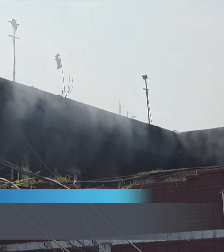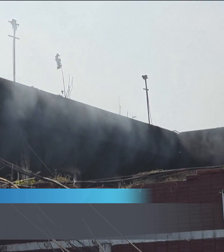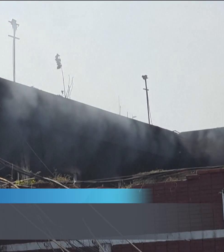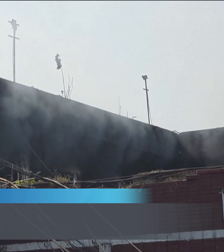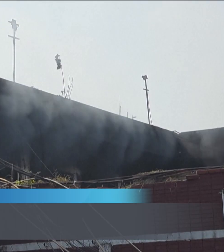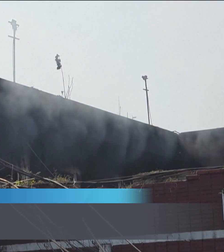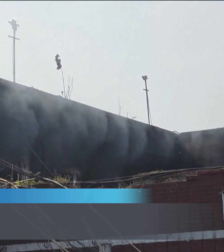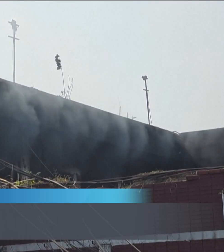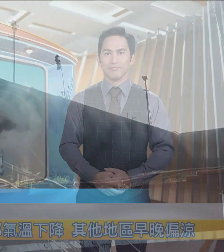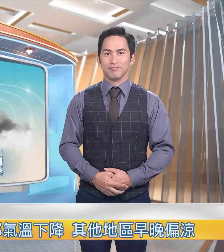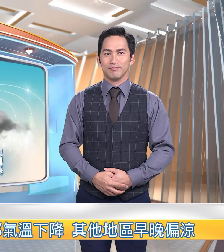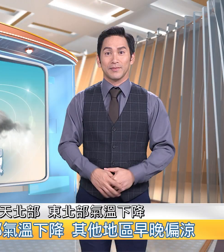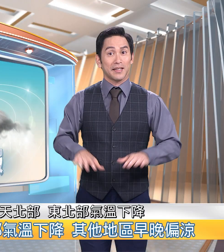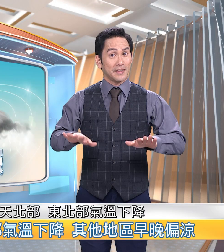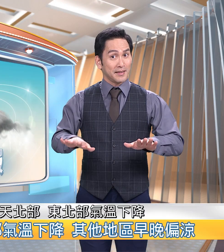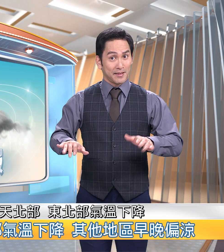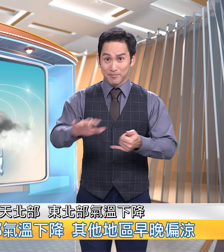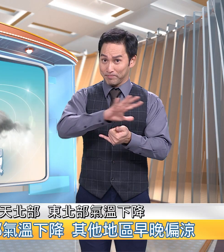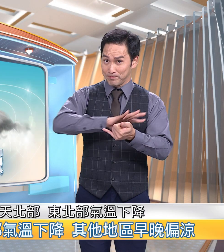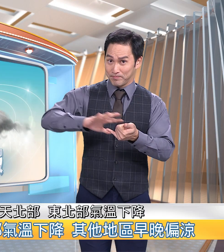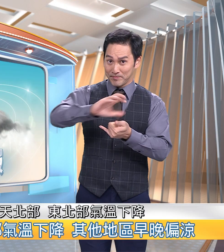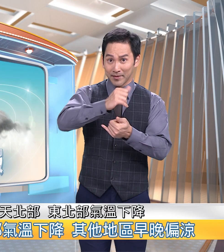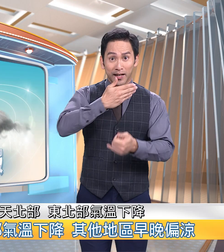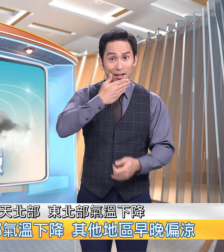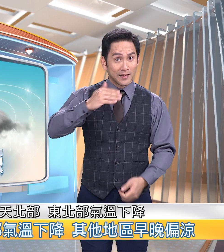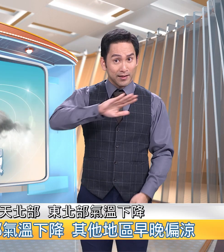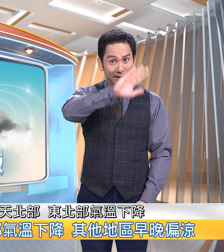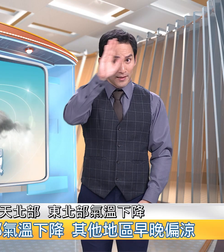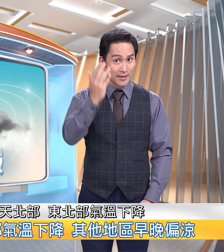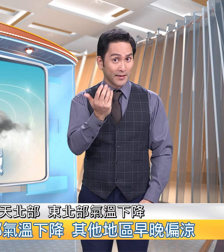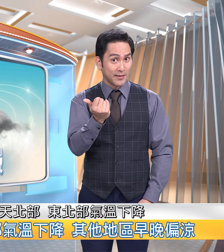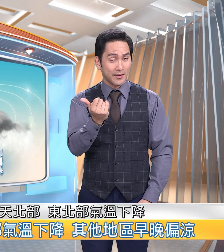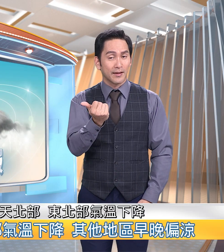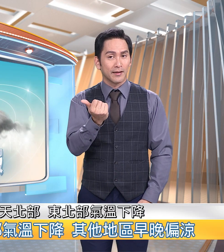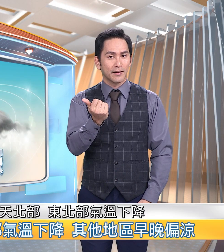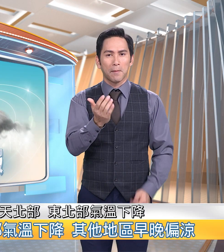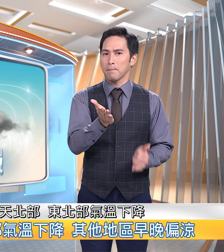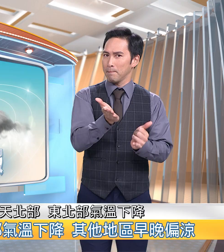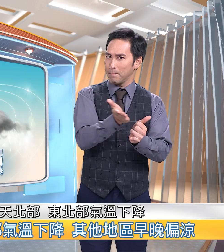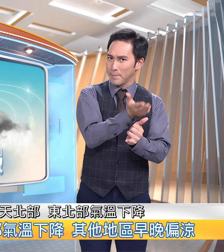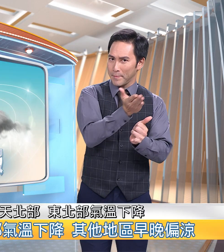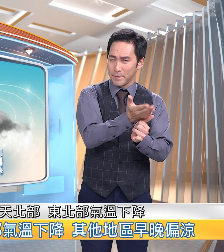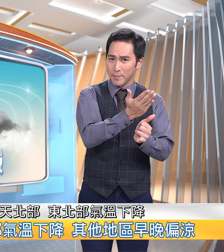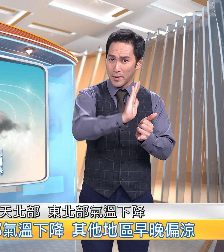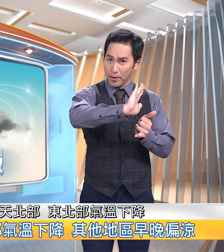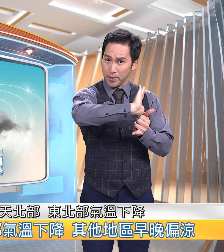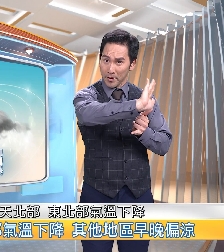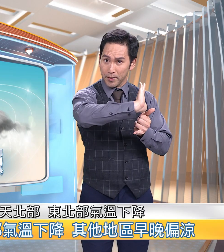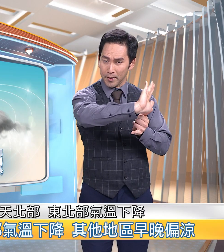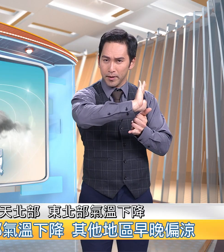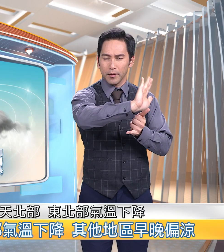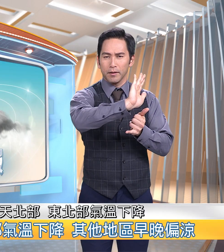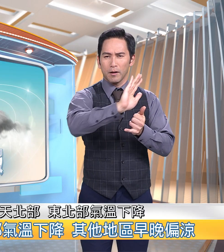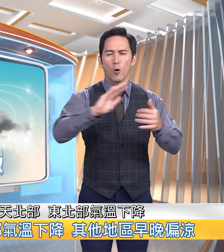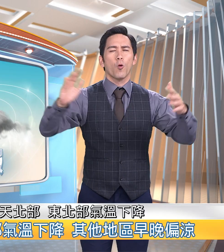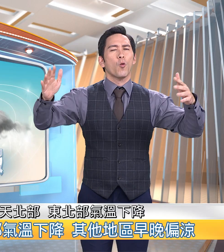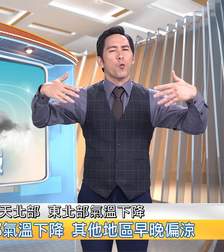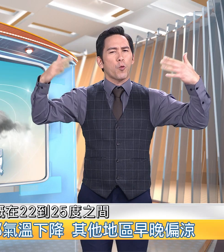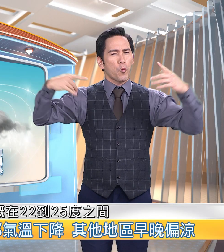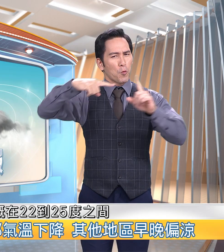译。 关心天气，今天北部、东北部气温下降，整天的温